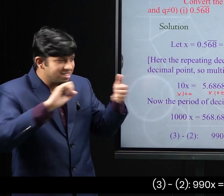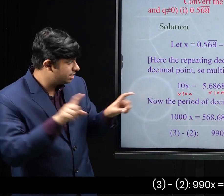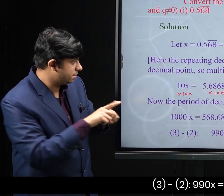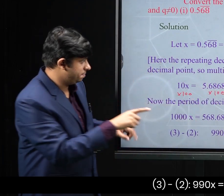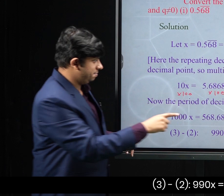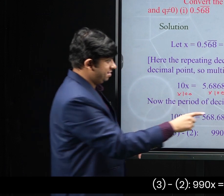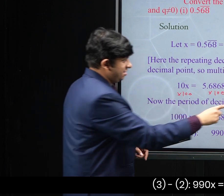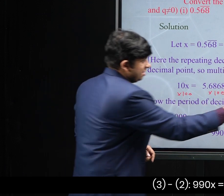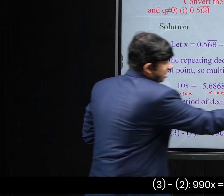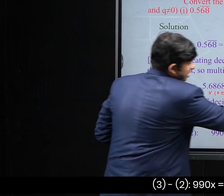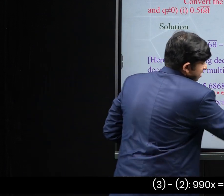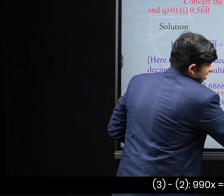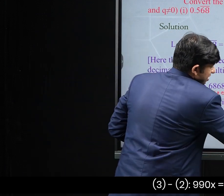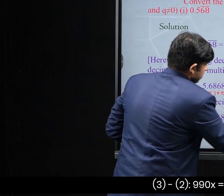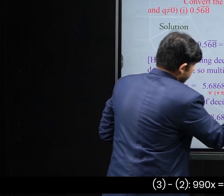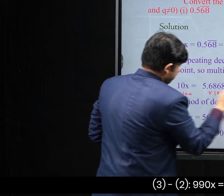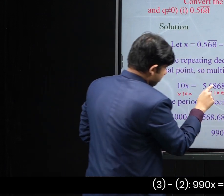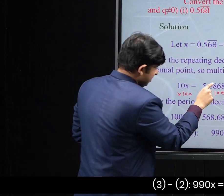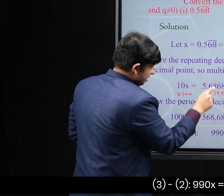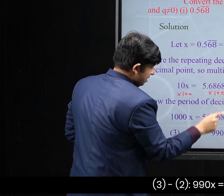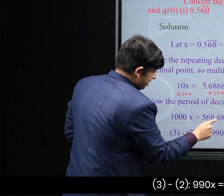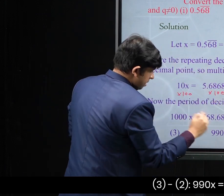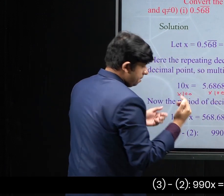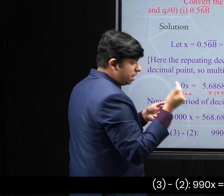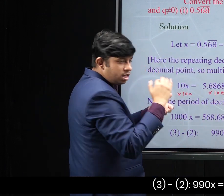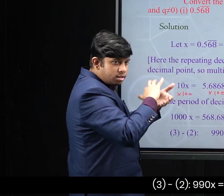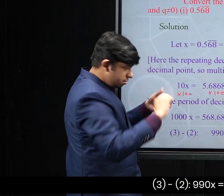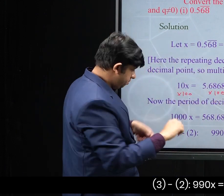3 minus 2 semicolon 990x is equal to 563